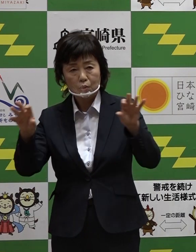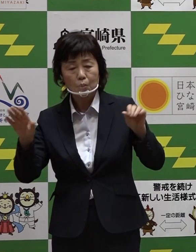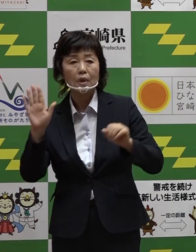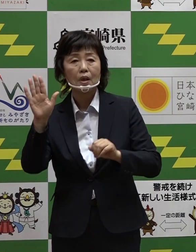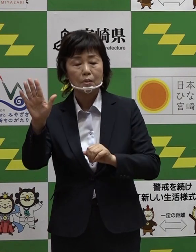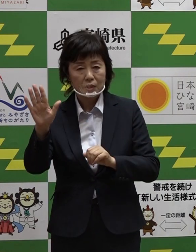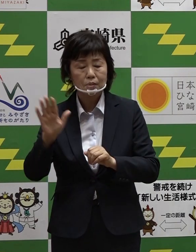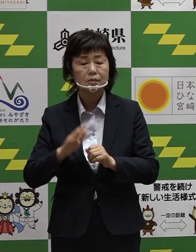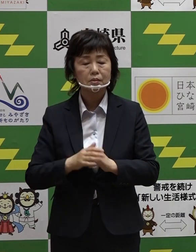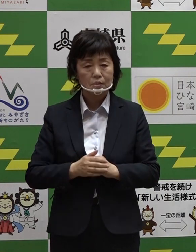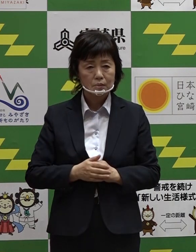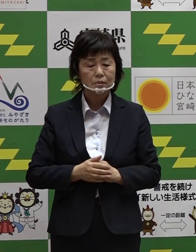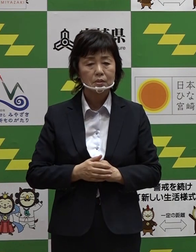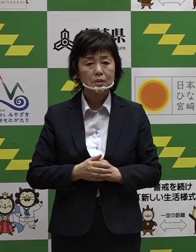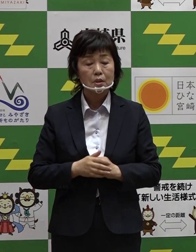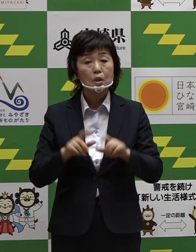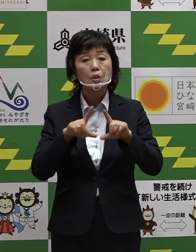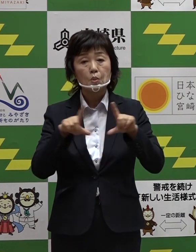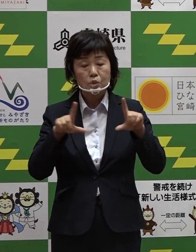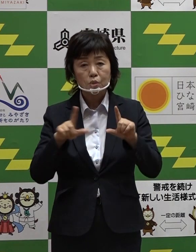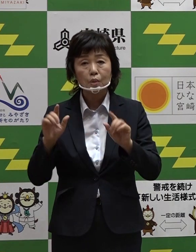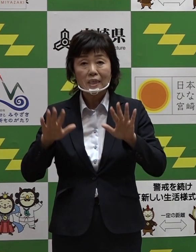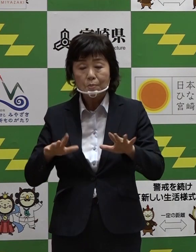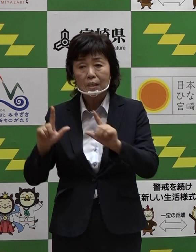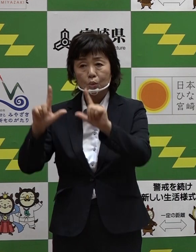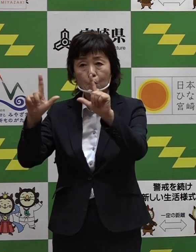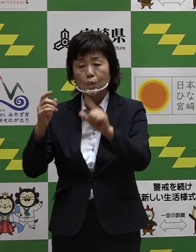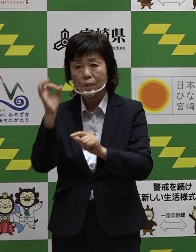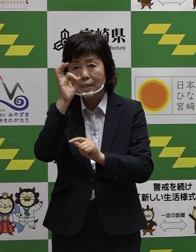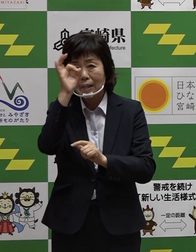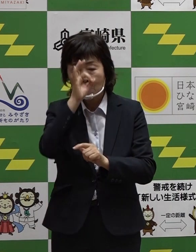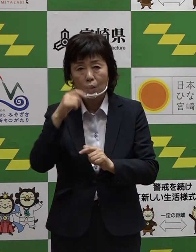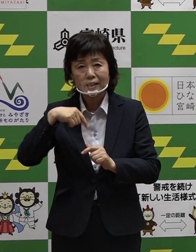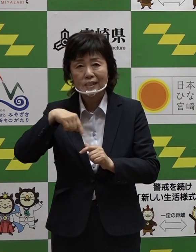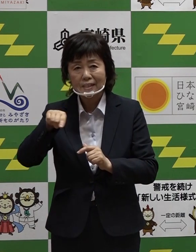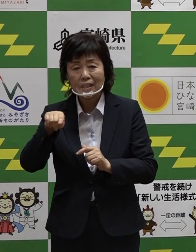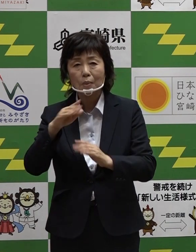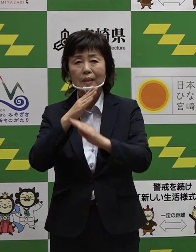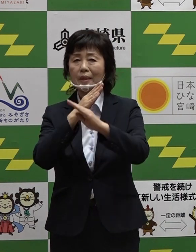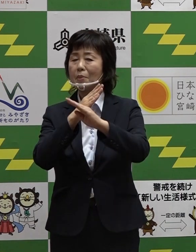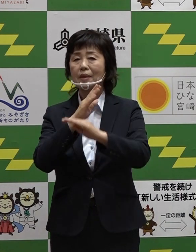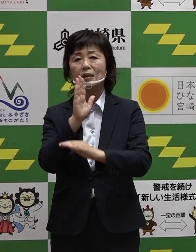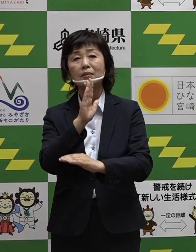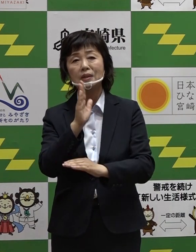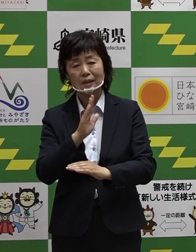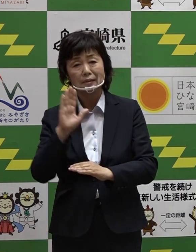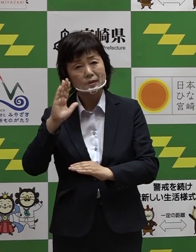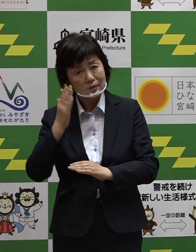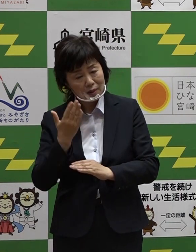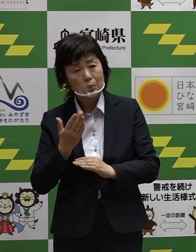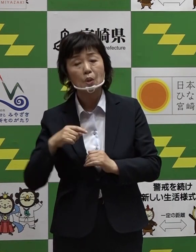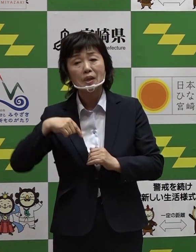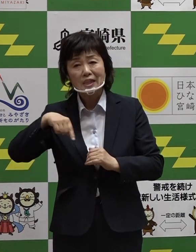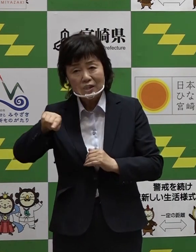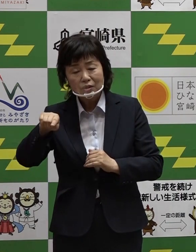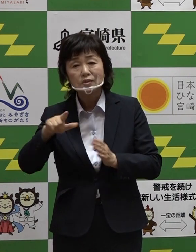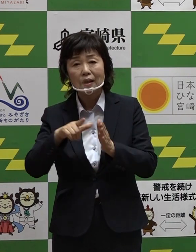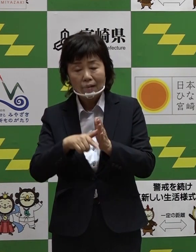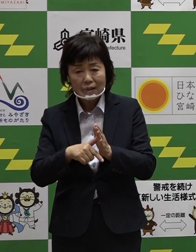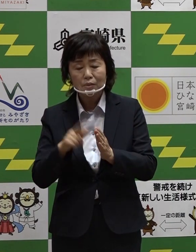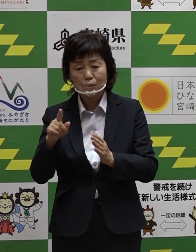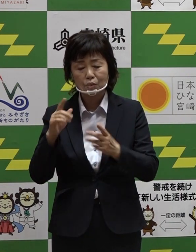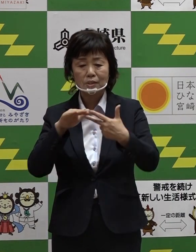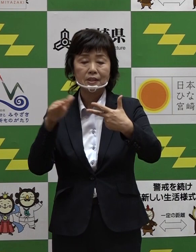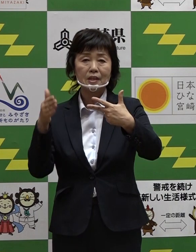して、もちろん今東京に観光に行けはいけないというルールではないわけでありますが、行くとしてもそういう